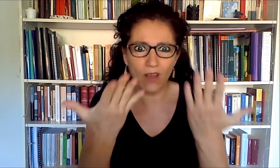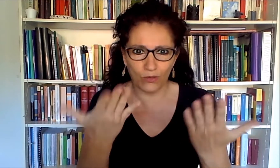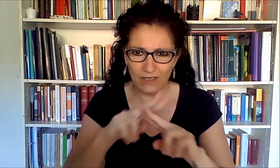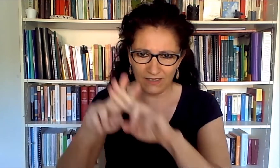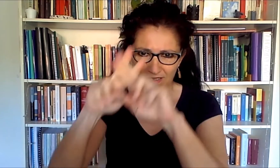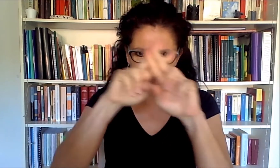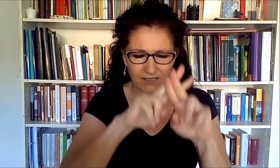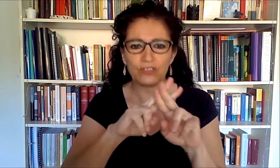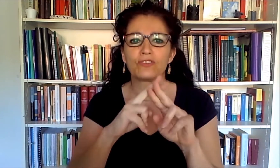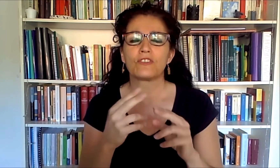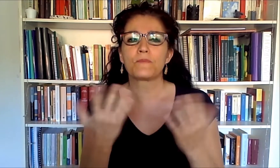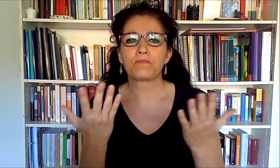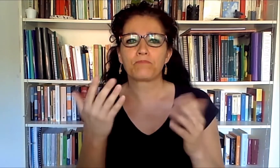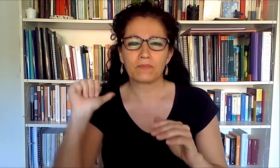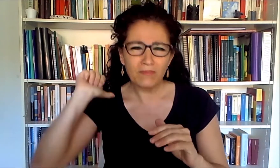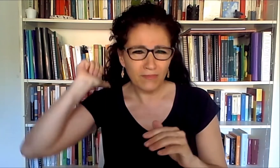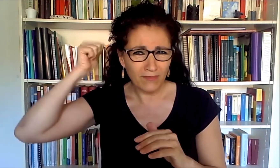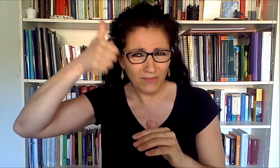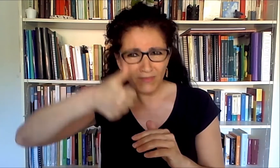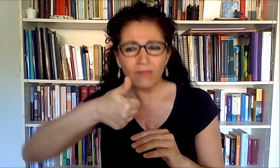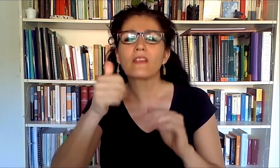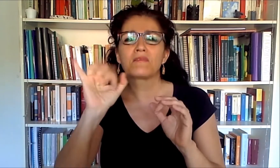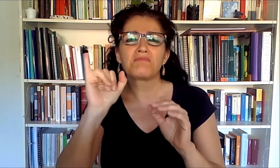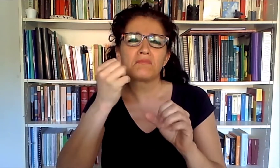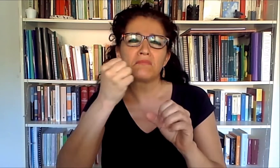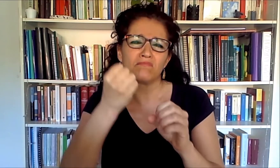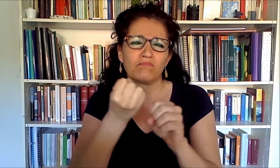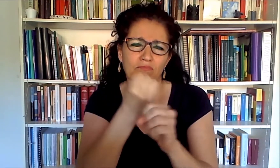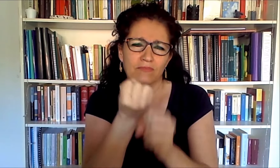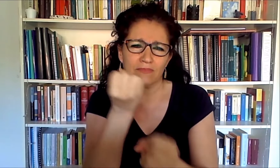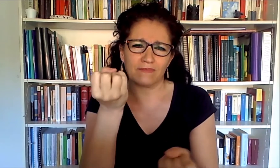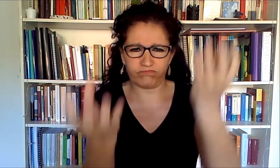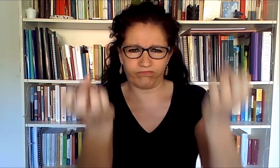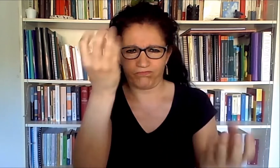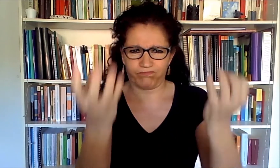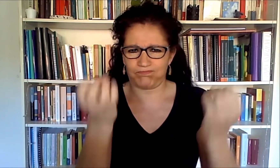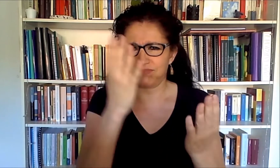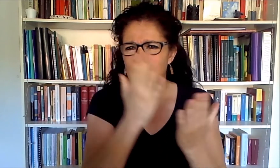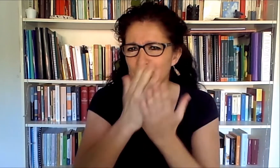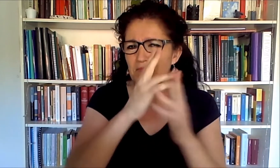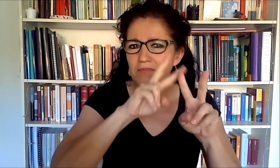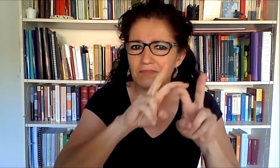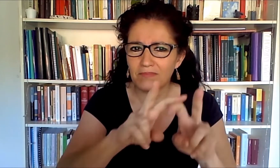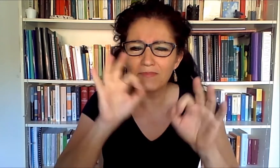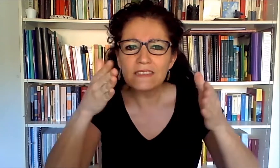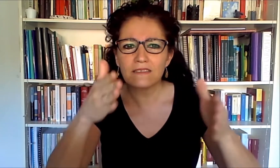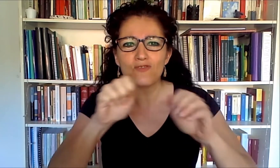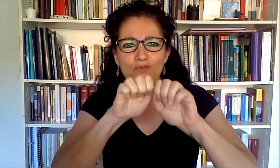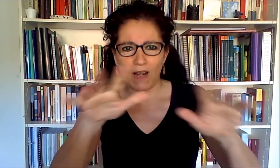serie de trabajos sobre la normalización lingüística de la lengua de signos española basados en varias dimensiones dentro del proceso de intervención